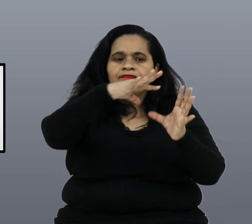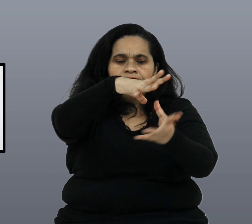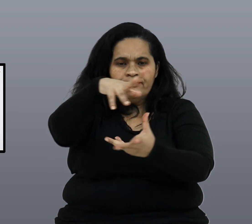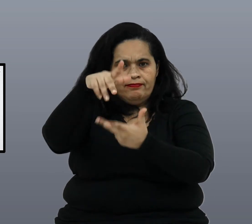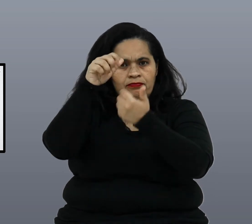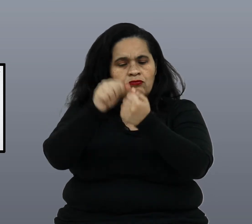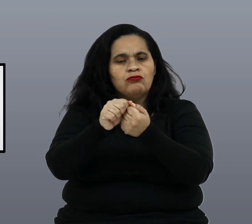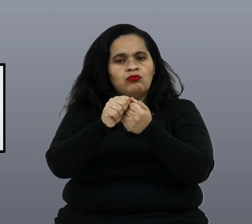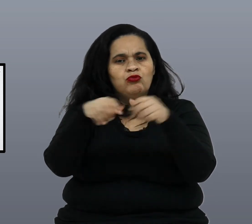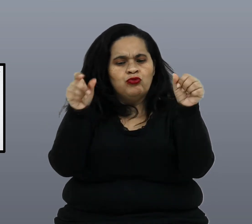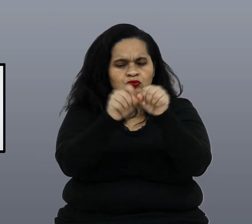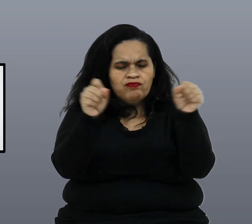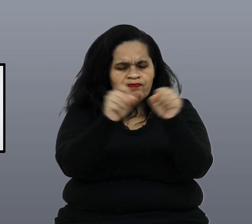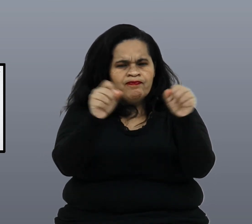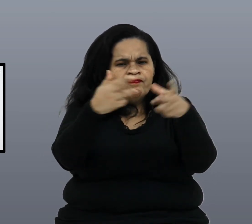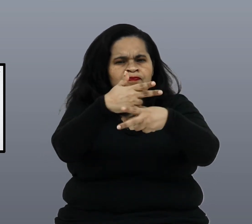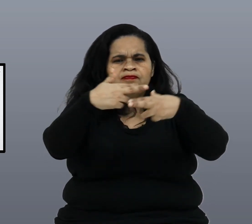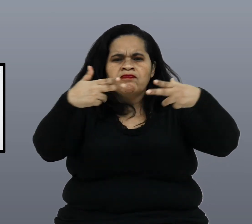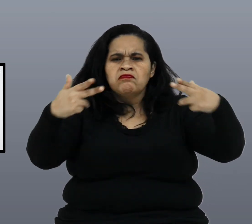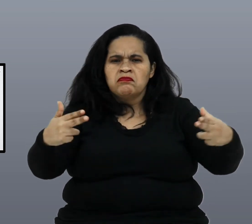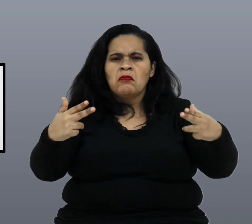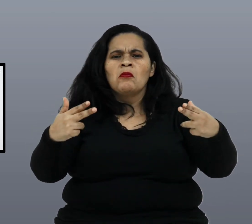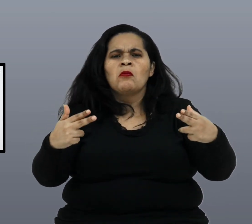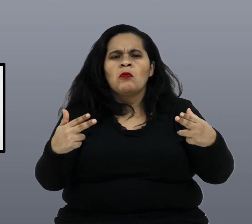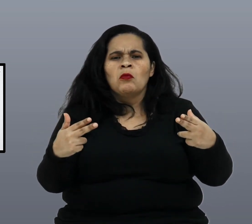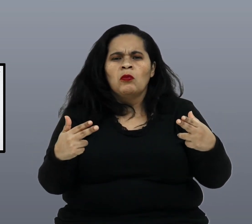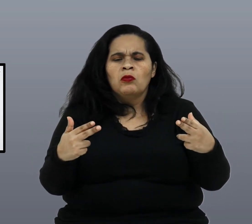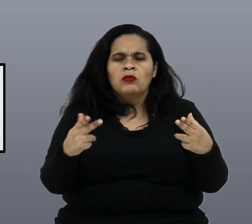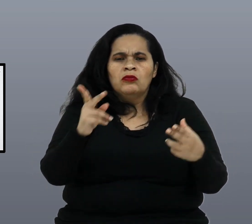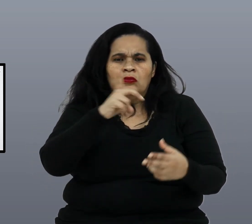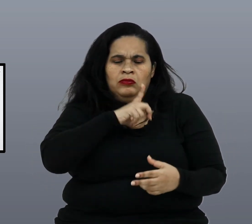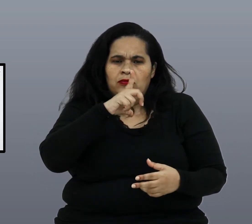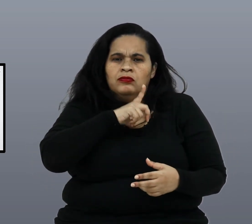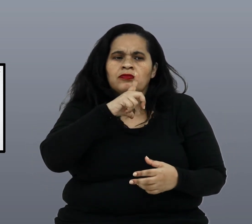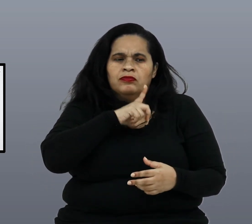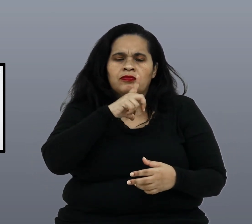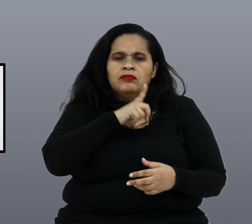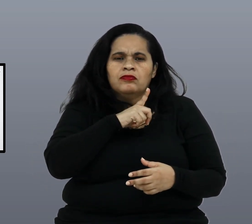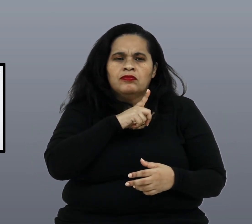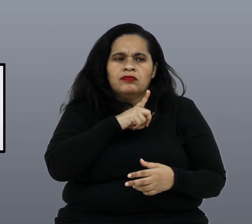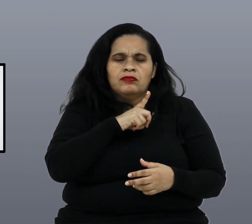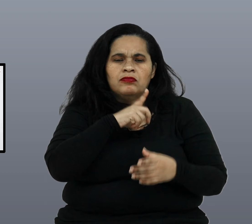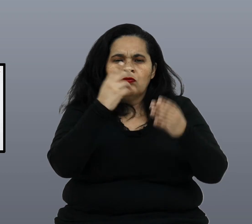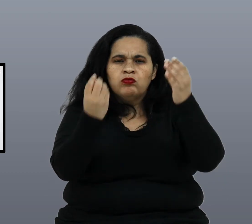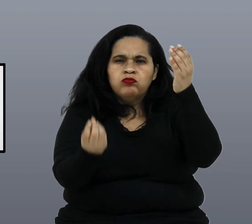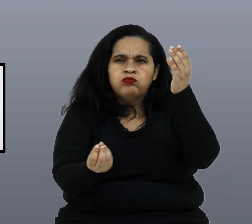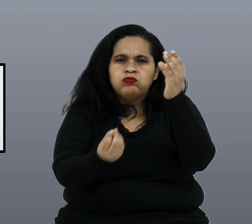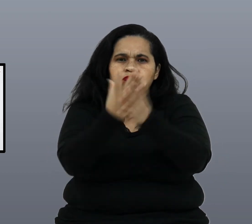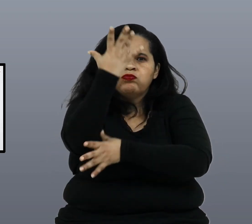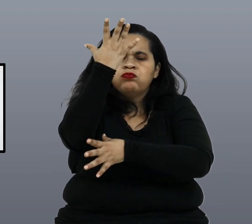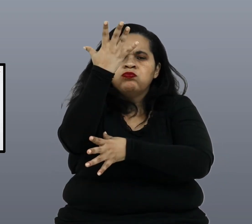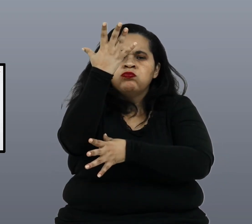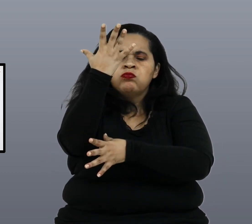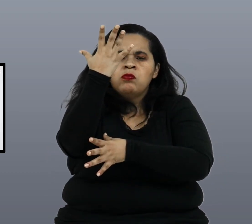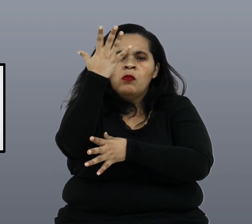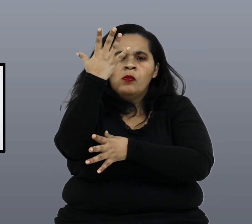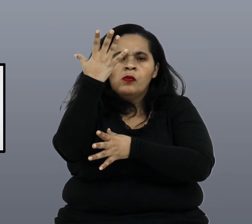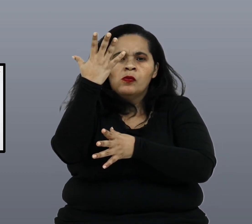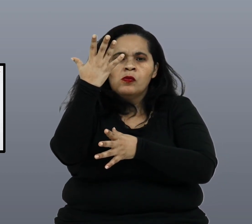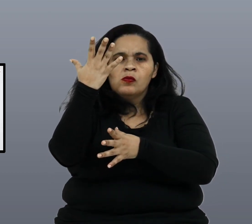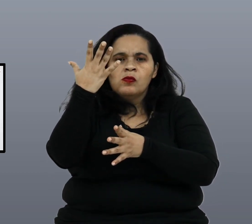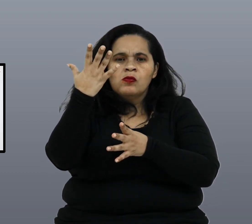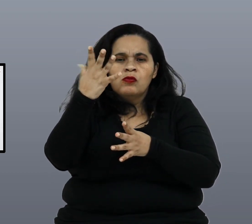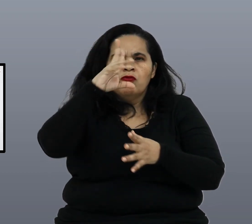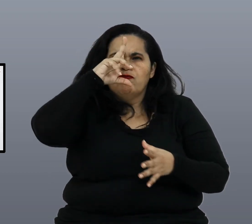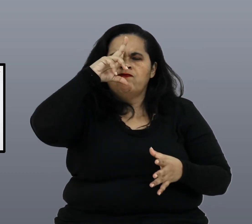dizer assim, os anticristinhos, né, aqueles que se levantam contra Deus. Mas o anticristo mora, o príncipe, né, das trevas, vai